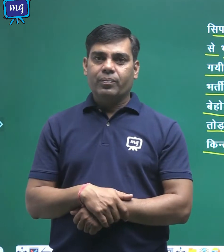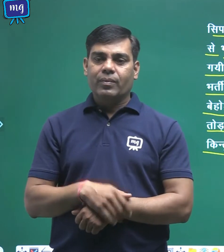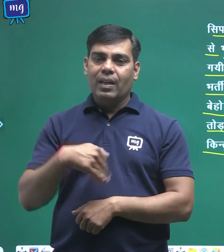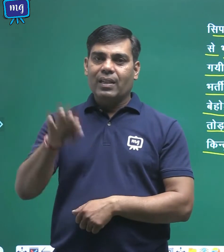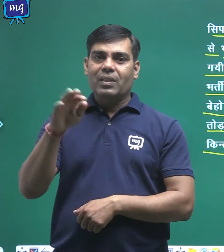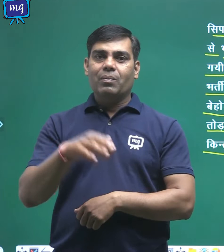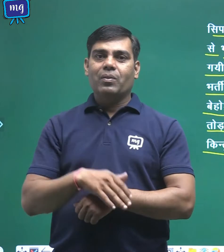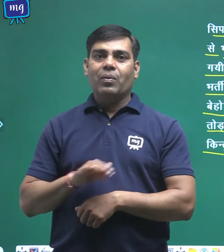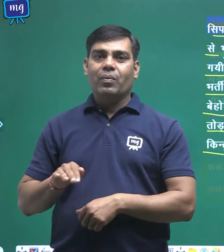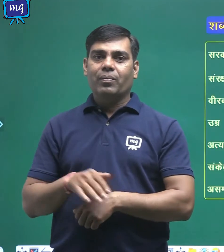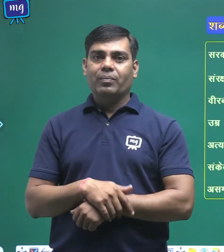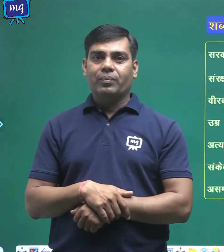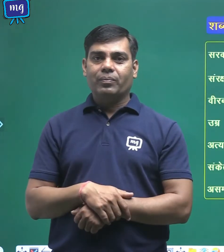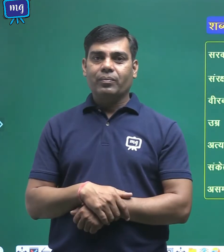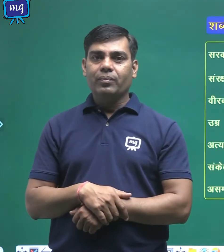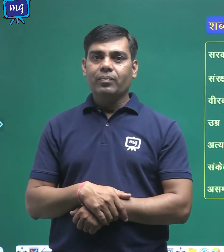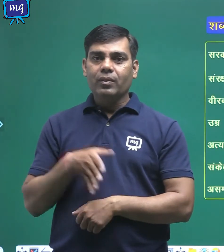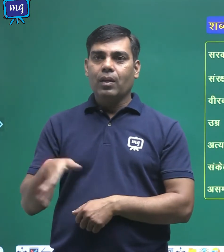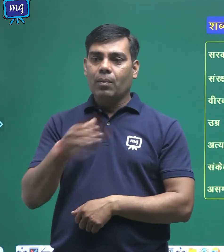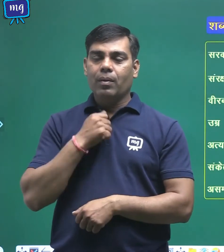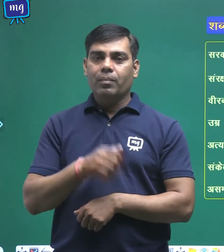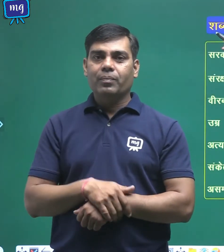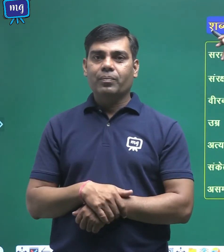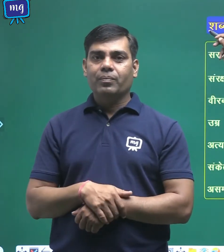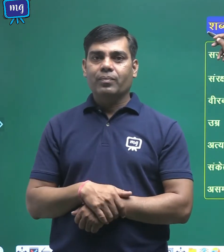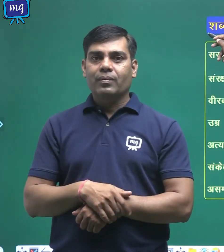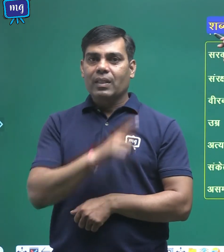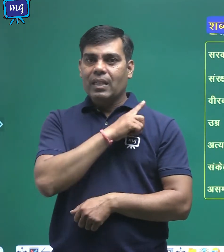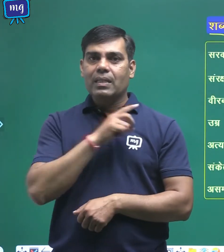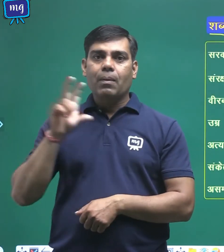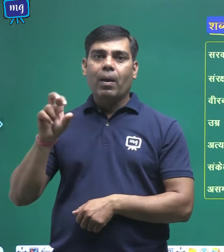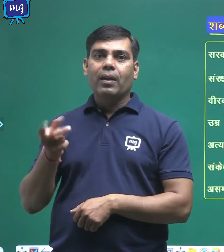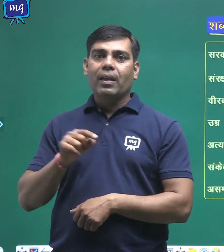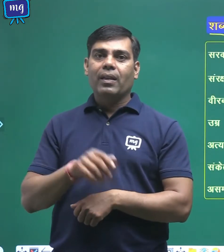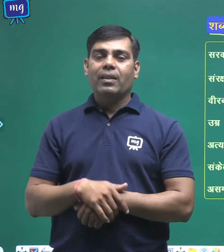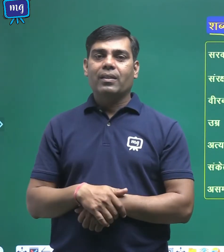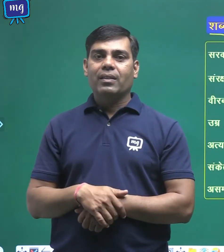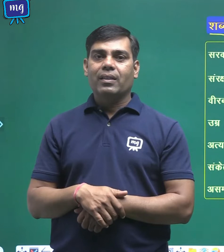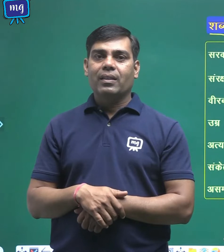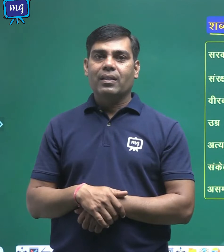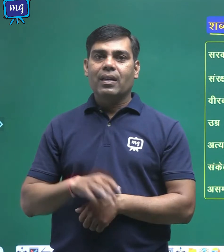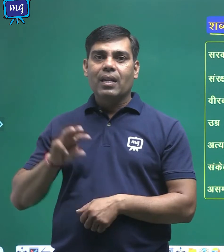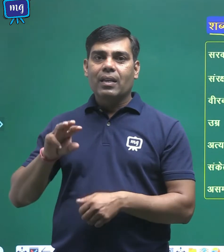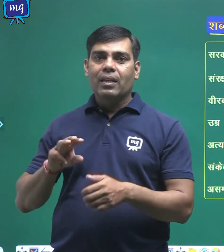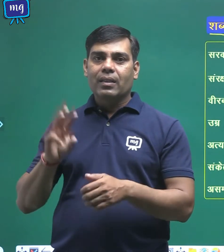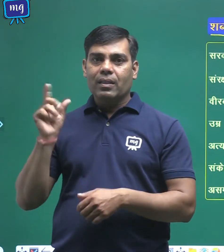आगे चलें बच्चों। अब हम इस पाठ के शब्द